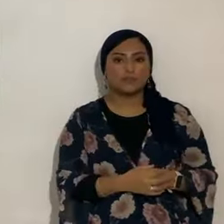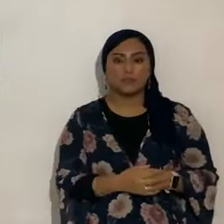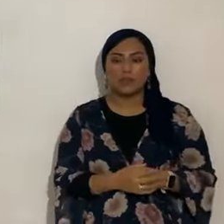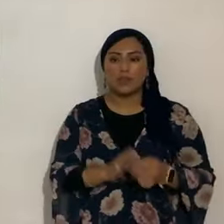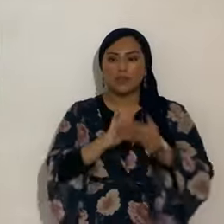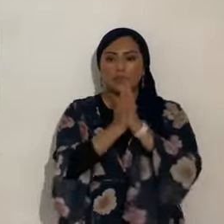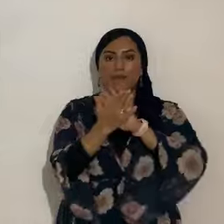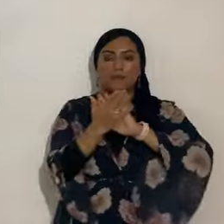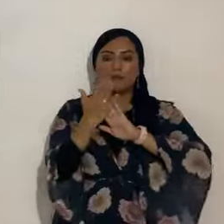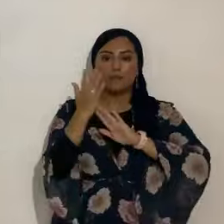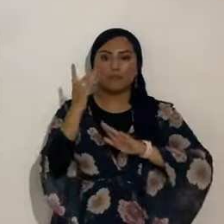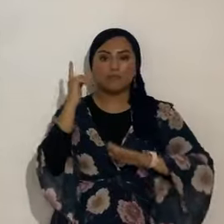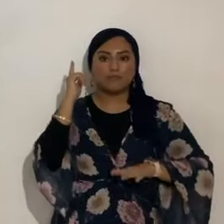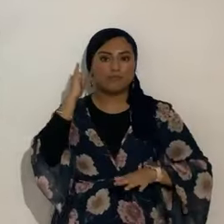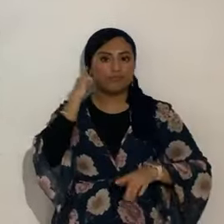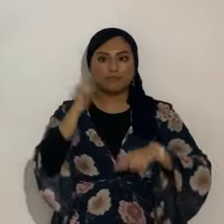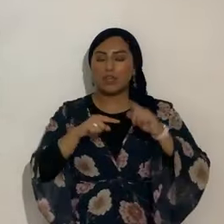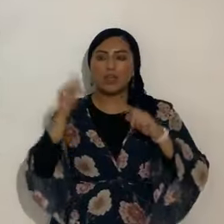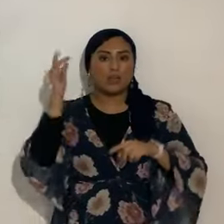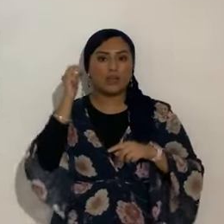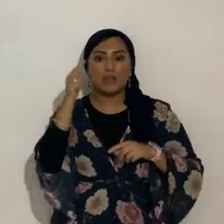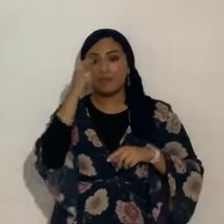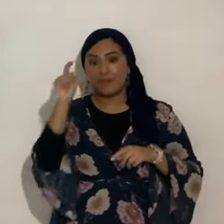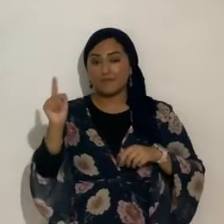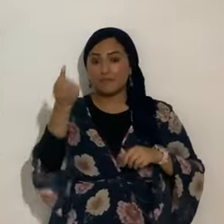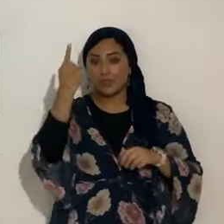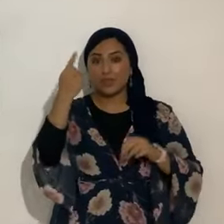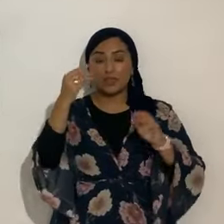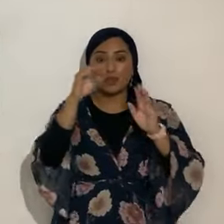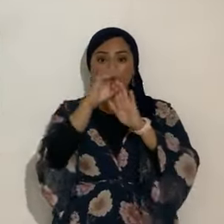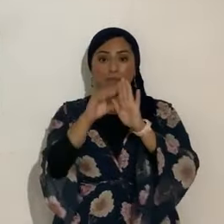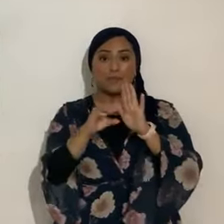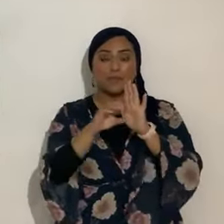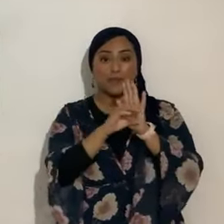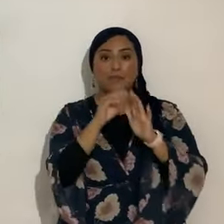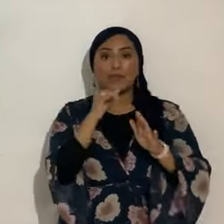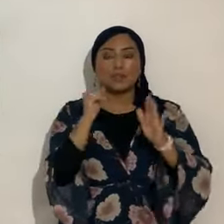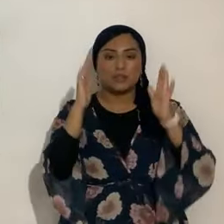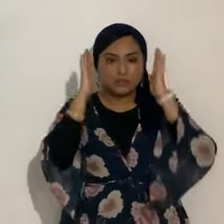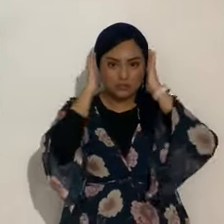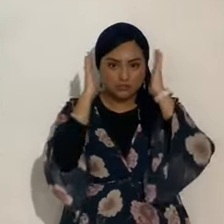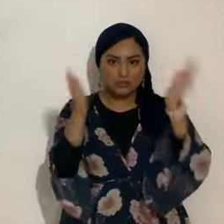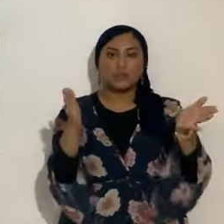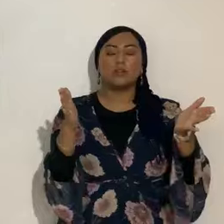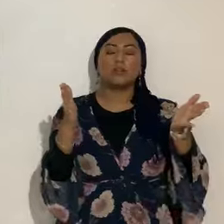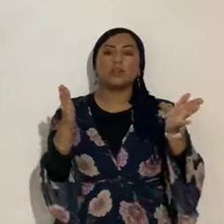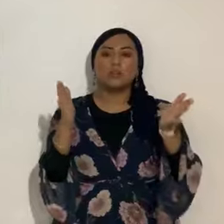ensordece, porque el primer mandamiento es Shema, escucha.